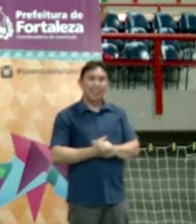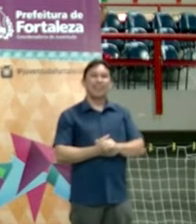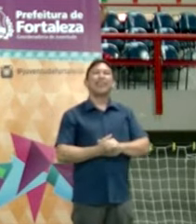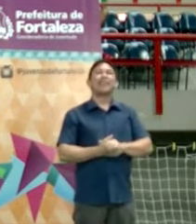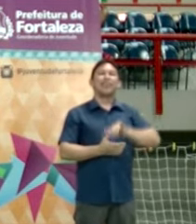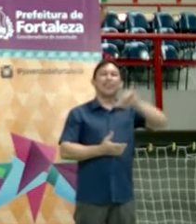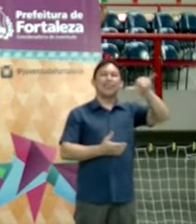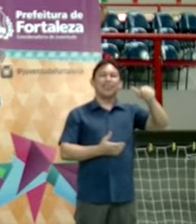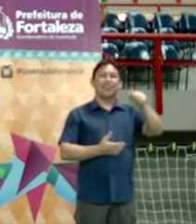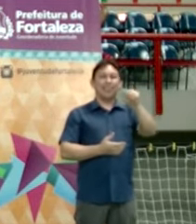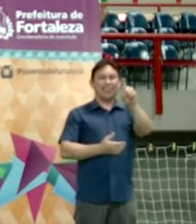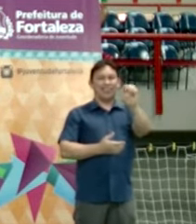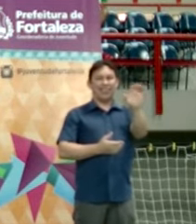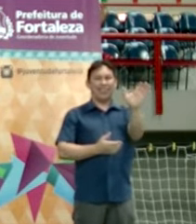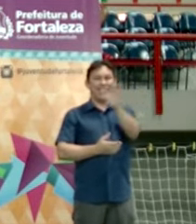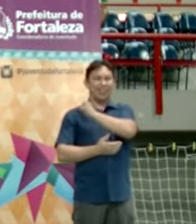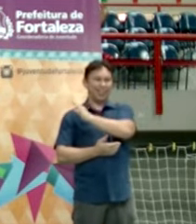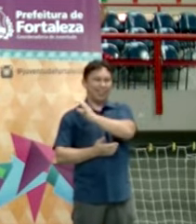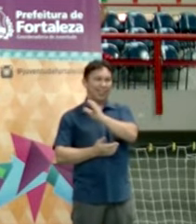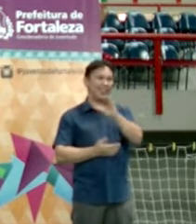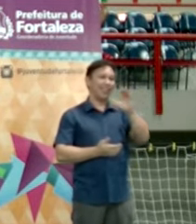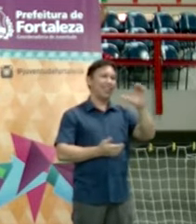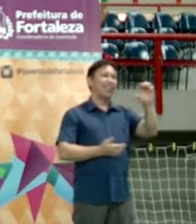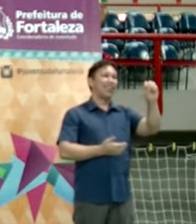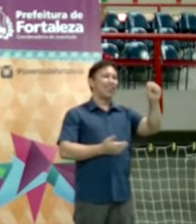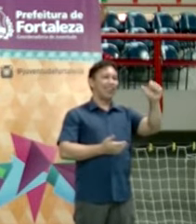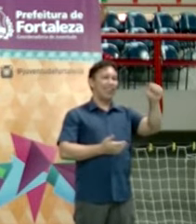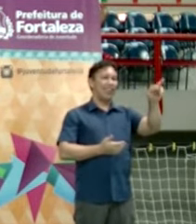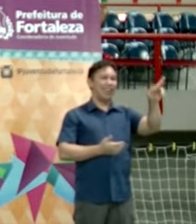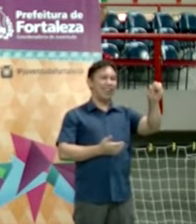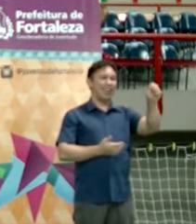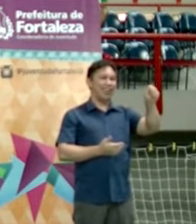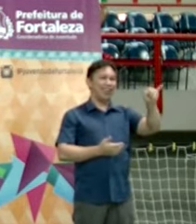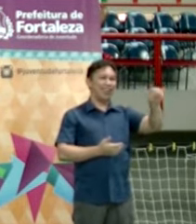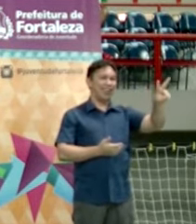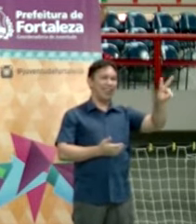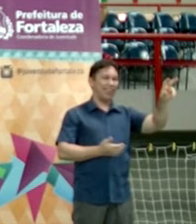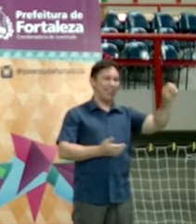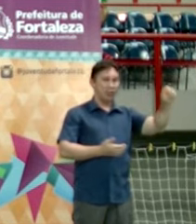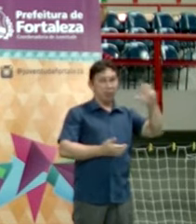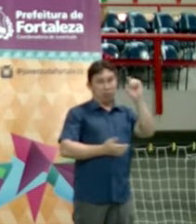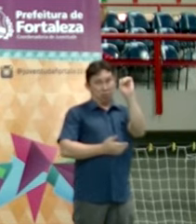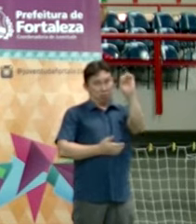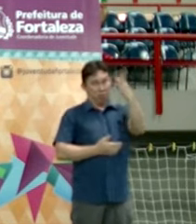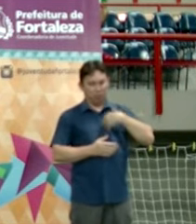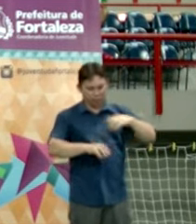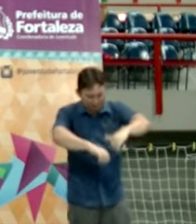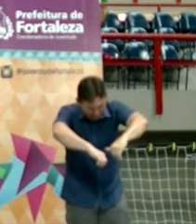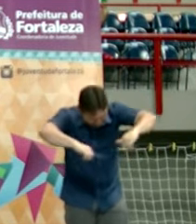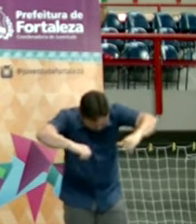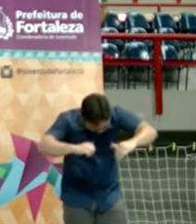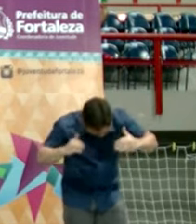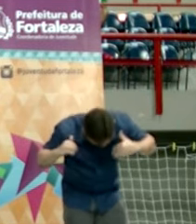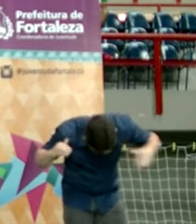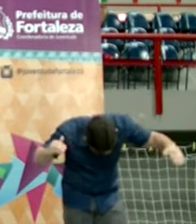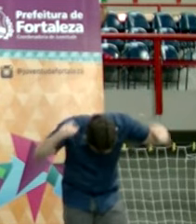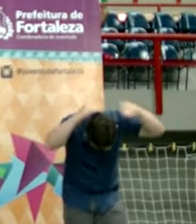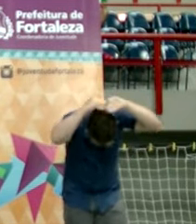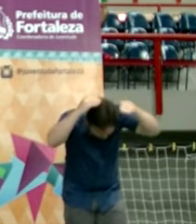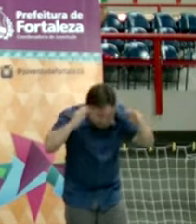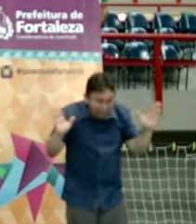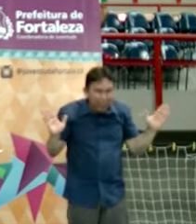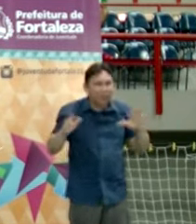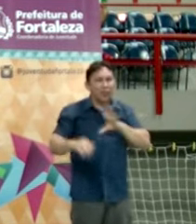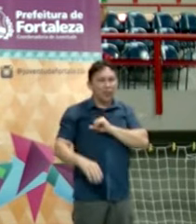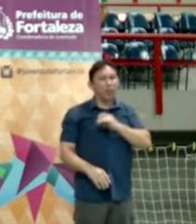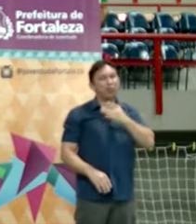Saraiva. Então pronto, é quem for ela, se esconde aí, né? Faz um buraco no chão. Mas é importante,